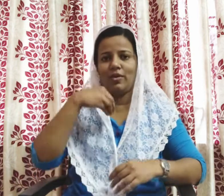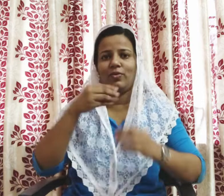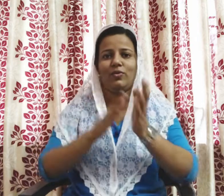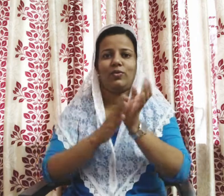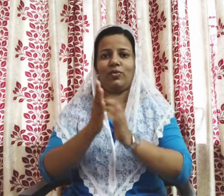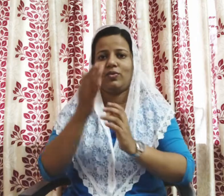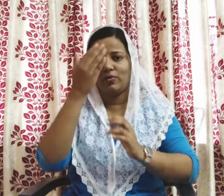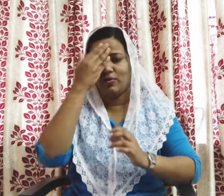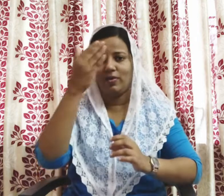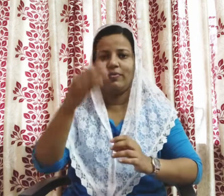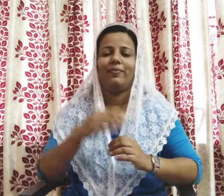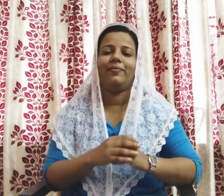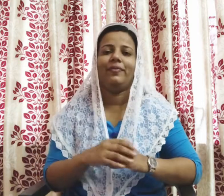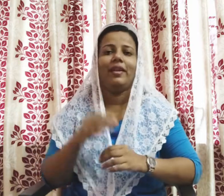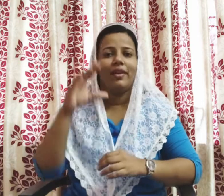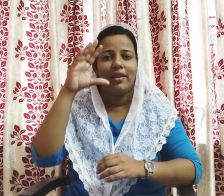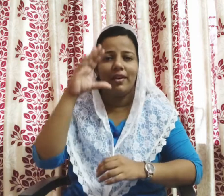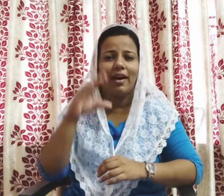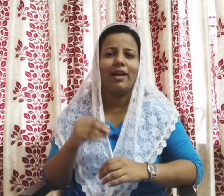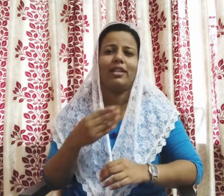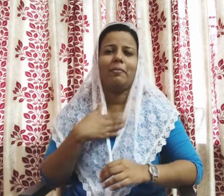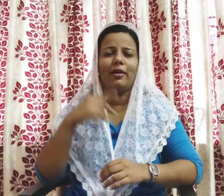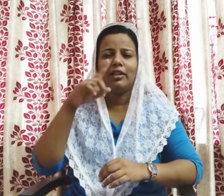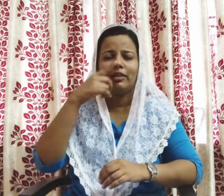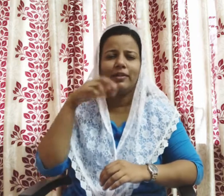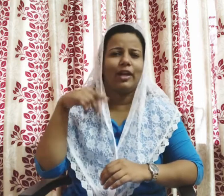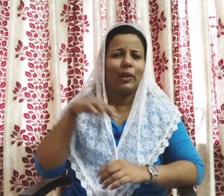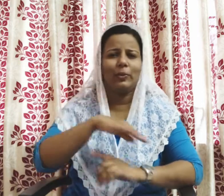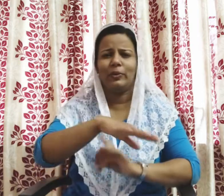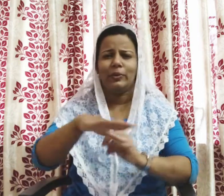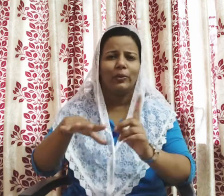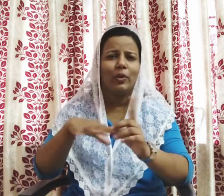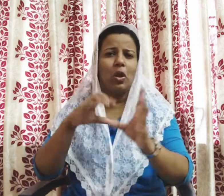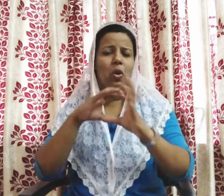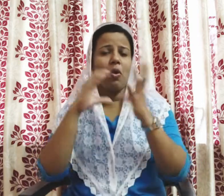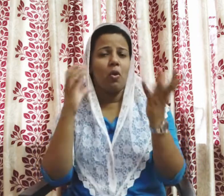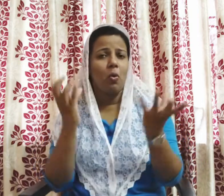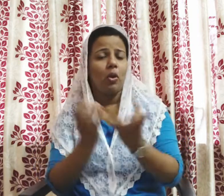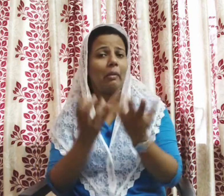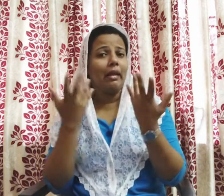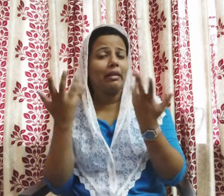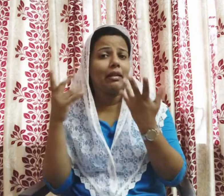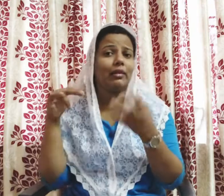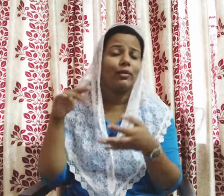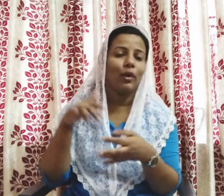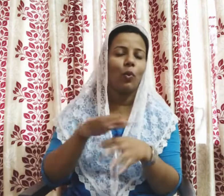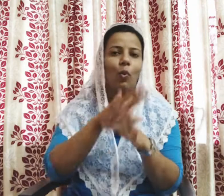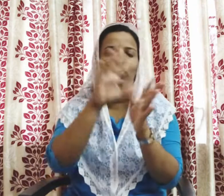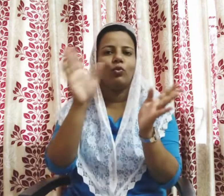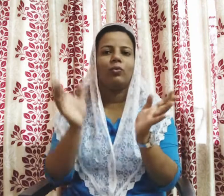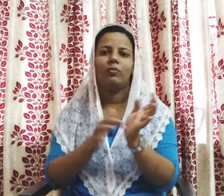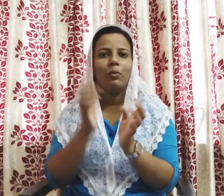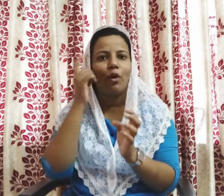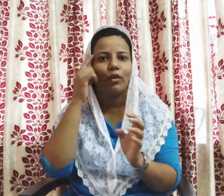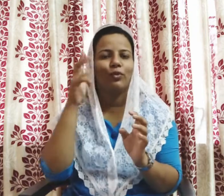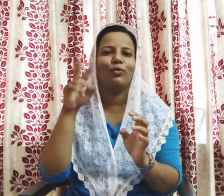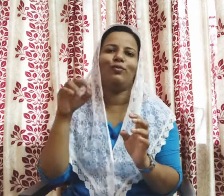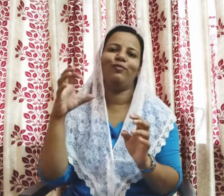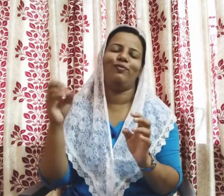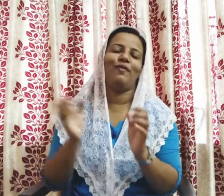സ്തോത്രം സ്തോത്രം സ്തോത്രം സ്തോത്രം. രാത്രിയിൽ എന്തൊക്കെ നമ്മുടെ ചുറ്റുപാടുകളിൽ നടന്നു, ലോകവ്യാപകമായി എന്തൊക്കെ നടന്നു, ഒന്നും അറിയാതെ കിടന്നുറങ്ങുവാൻ കർത്താവ്